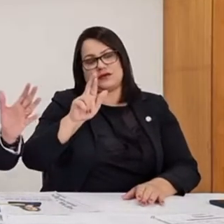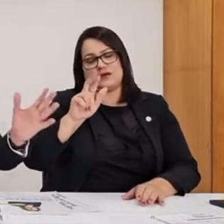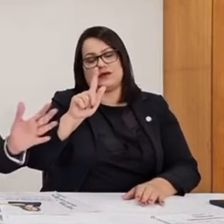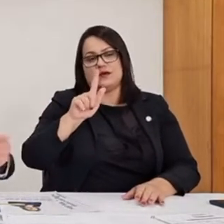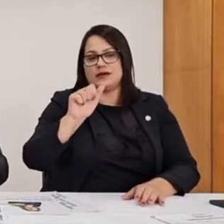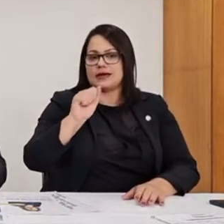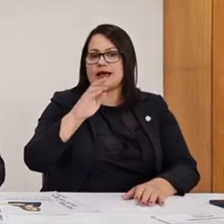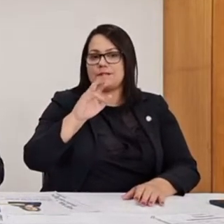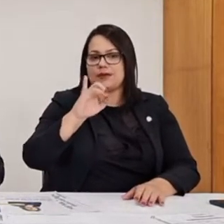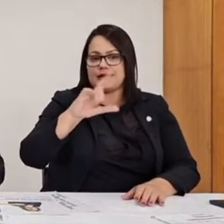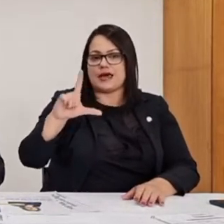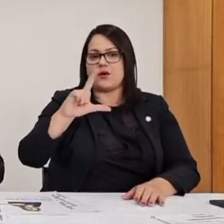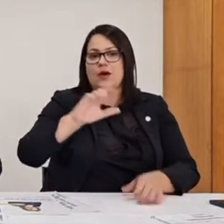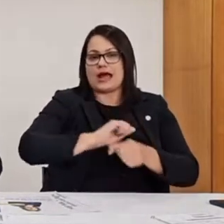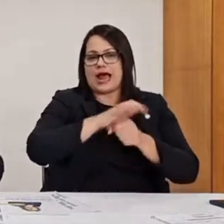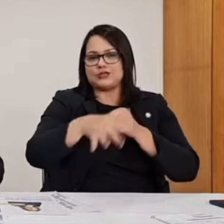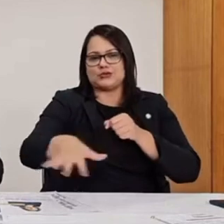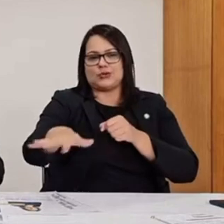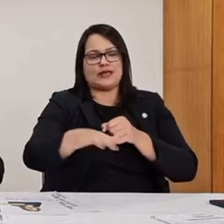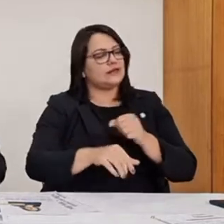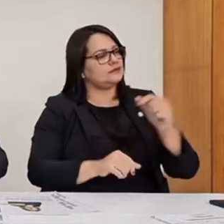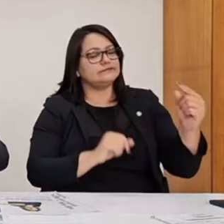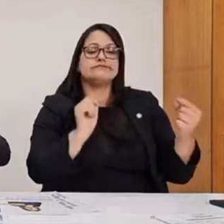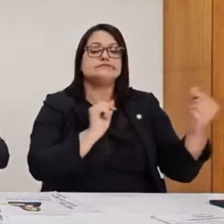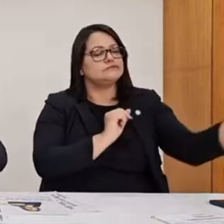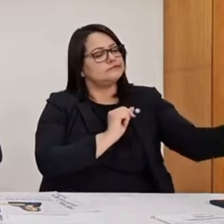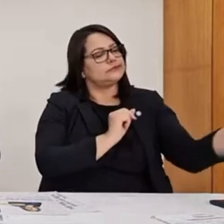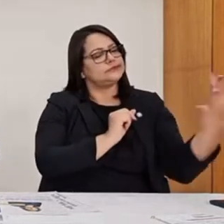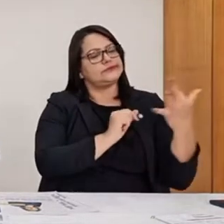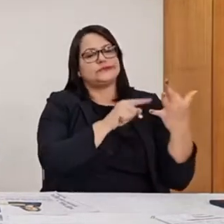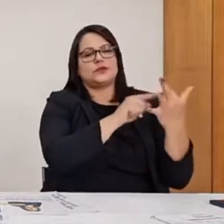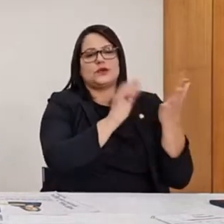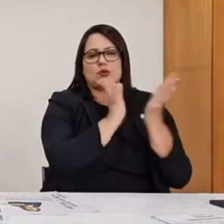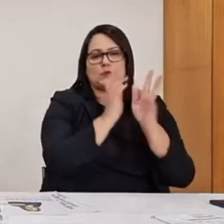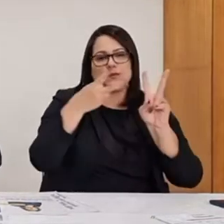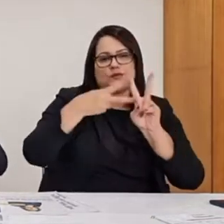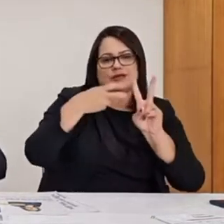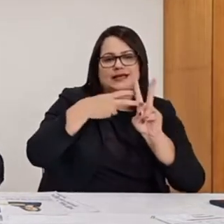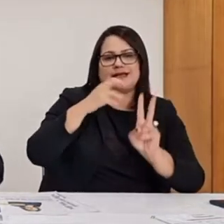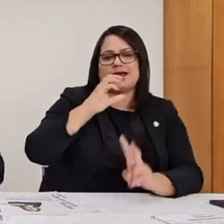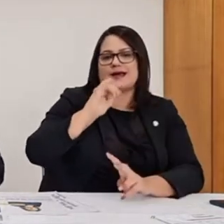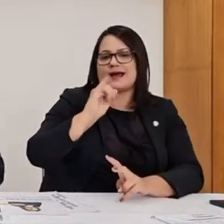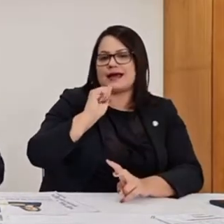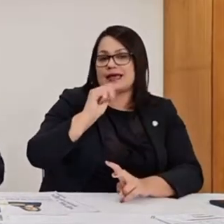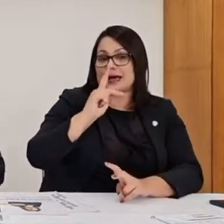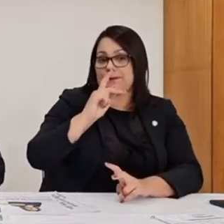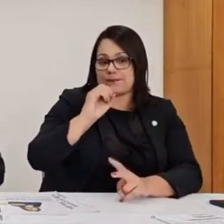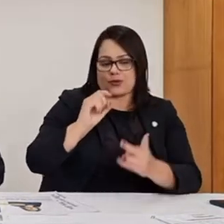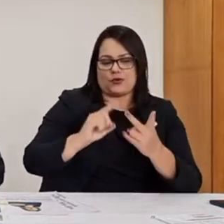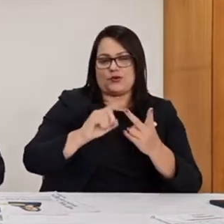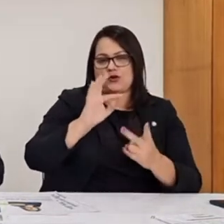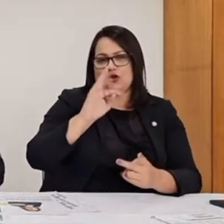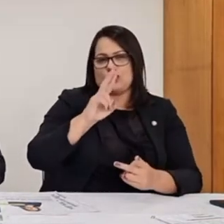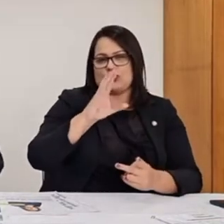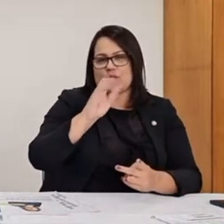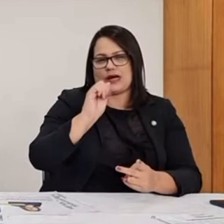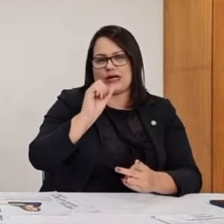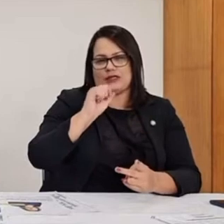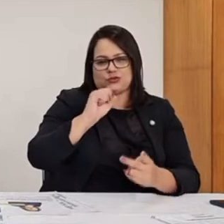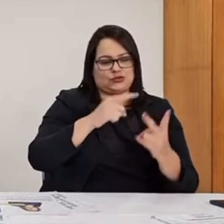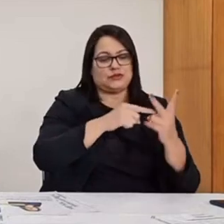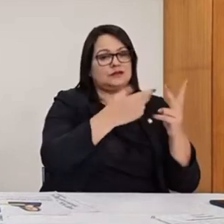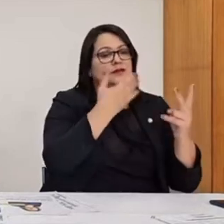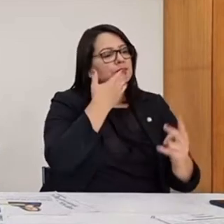dois momentos distintos com irmãos nossos indígenas, caiapós e tucanos, eles pediram para nós internet.